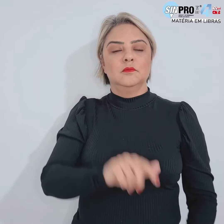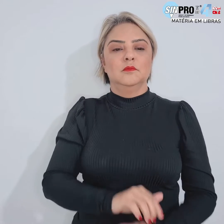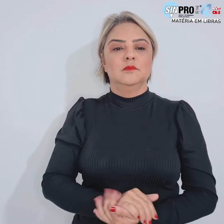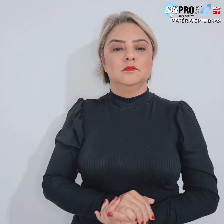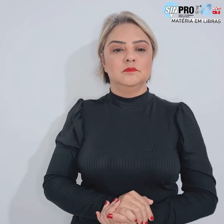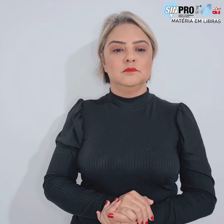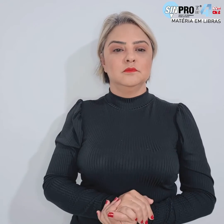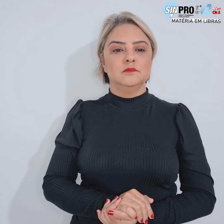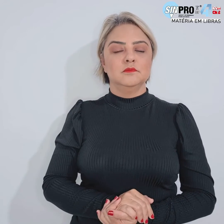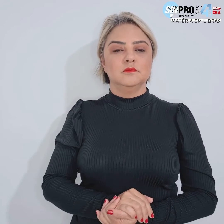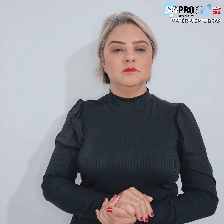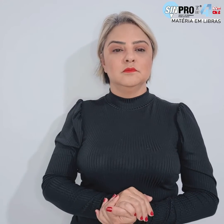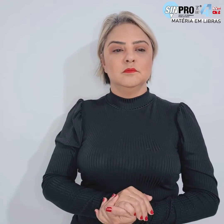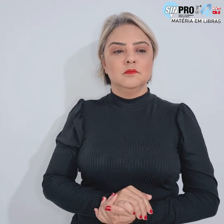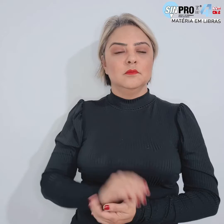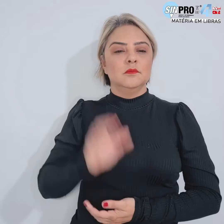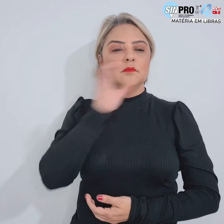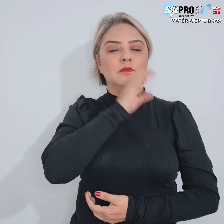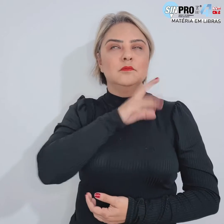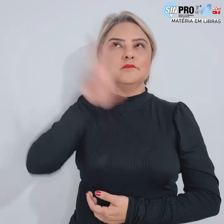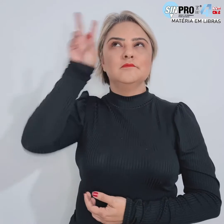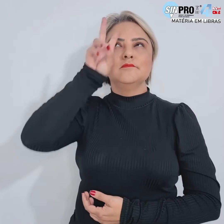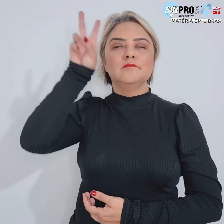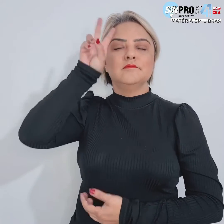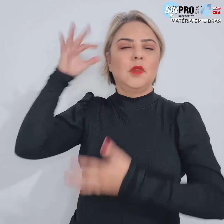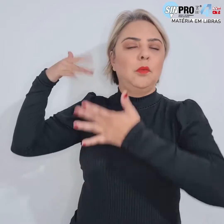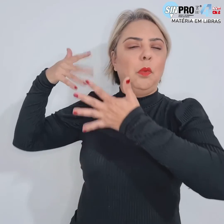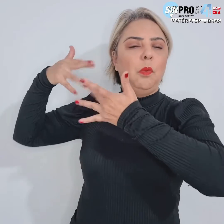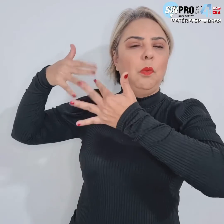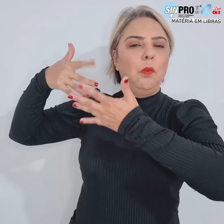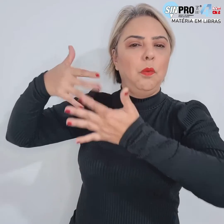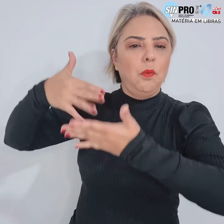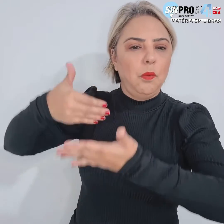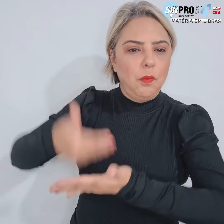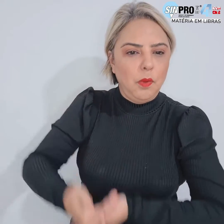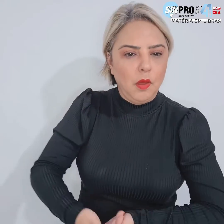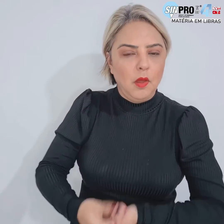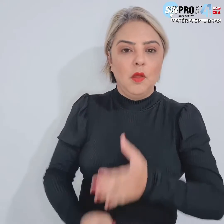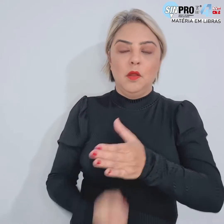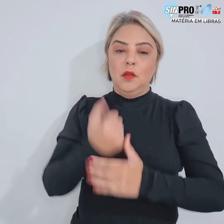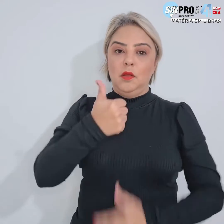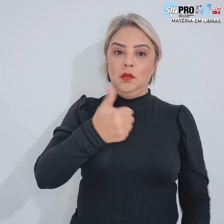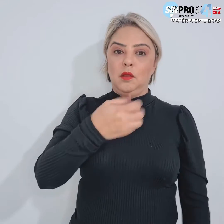Uma breve passagem pela história. Fundado em 14 de março de